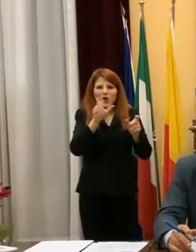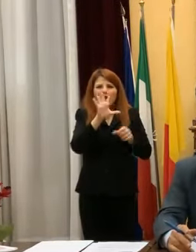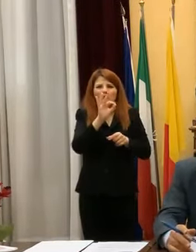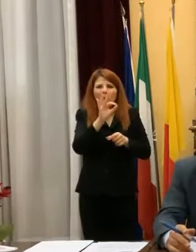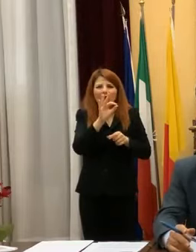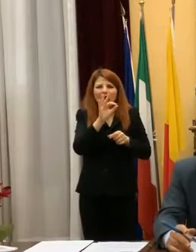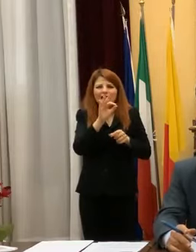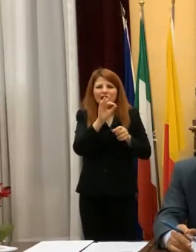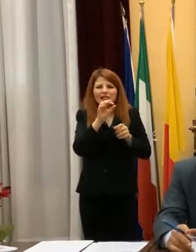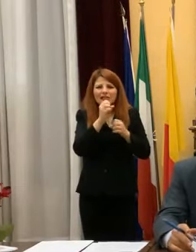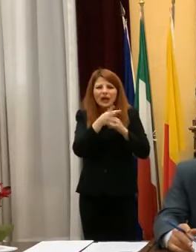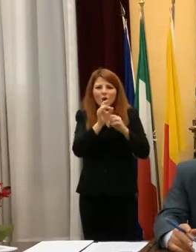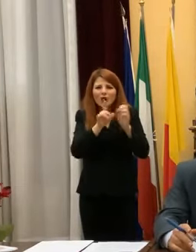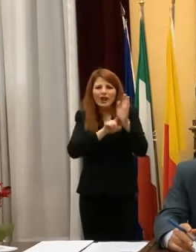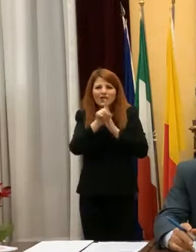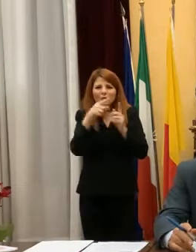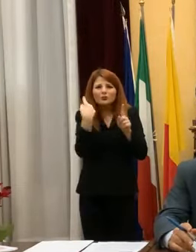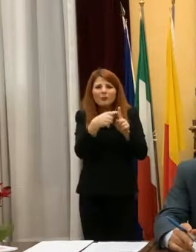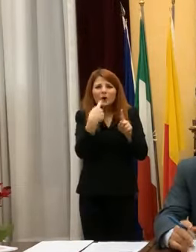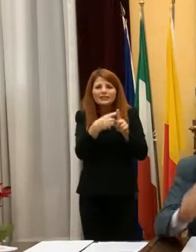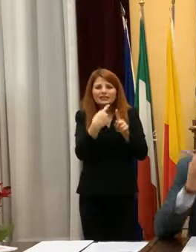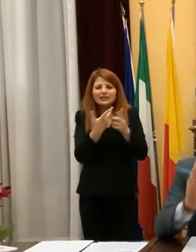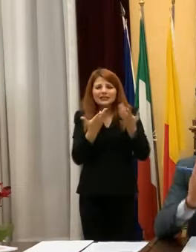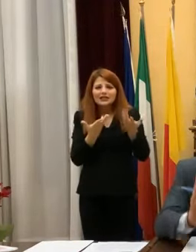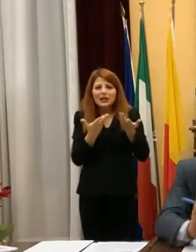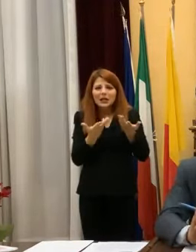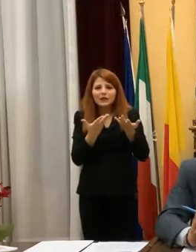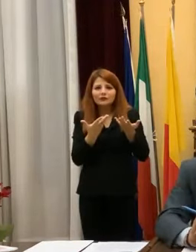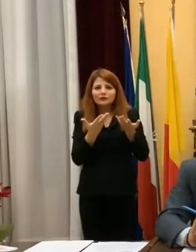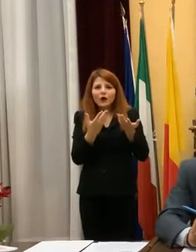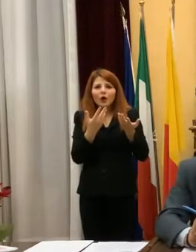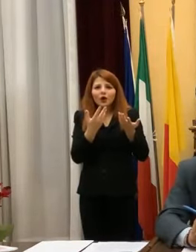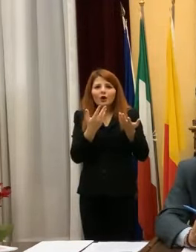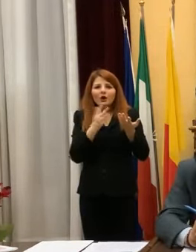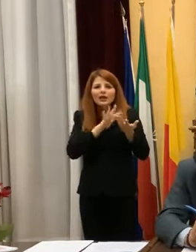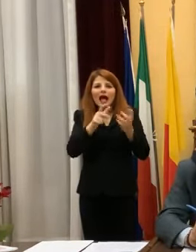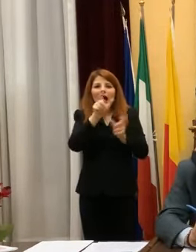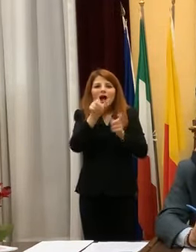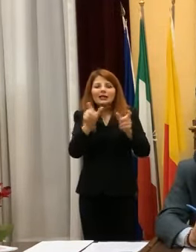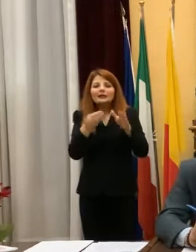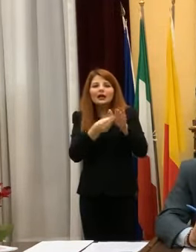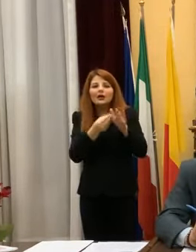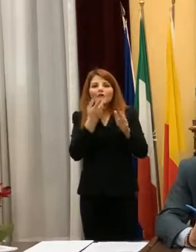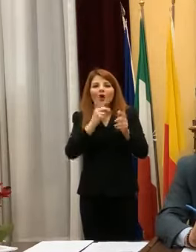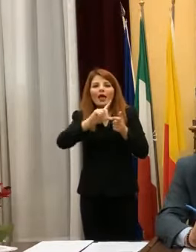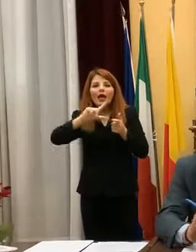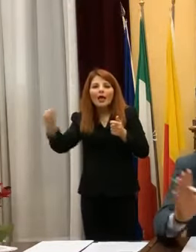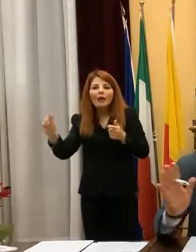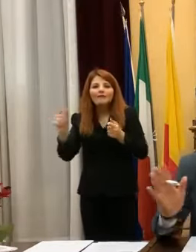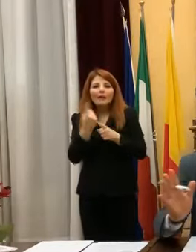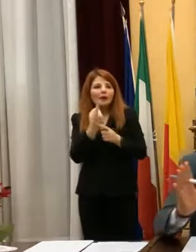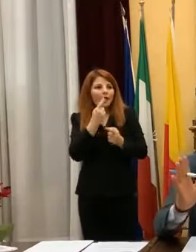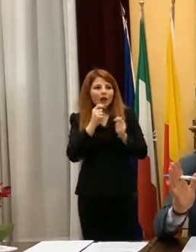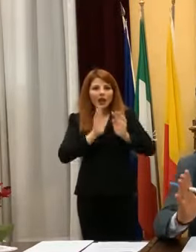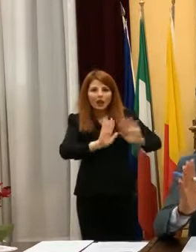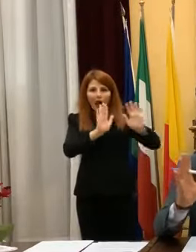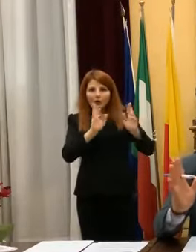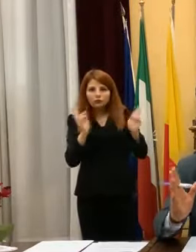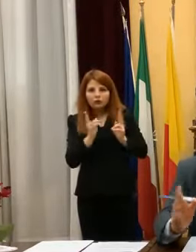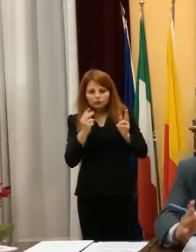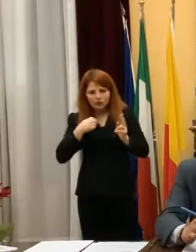far morire e abbandonare quegli anziani. Ma dov'era l'ASP? E dove erano tutti gli altri? Tutti questi soloni che